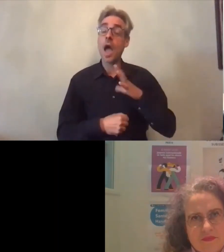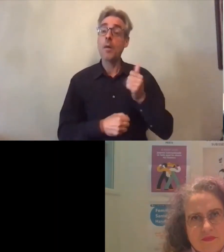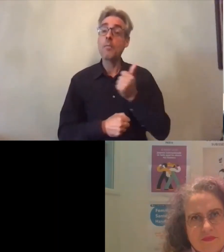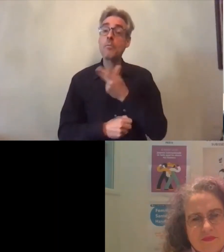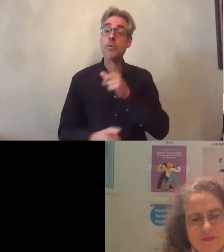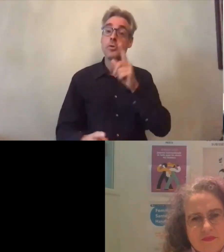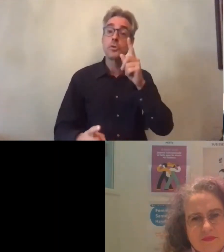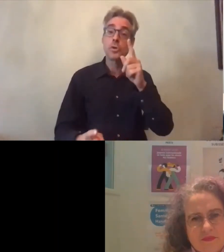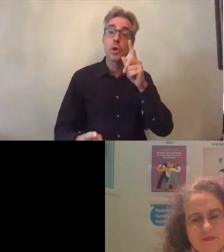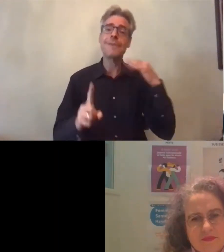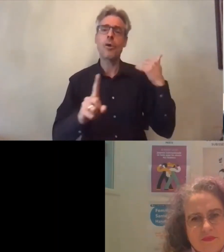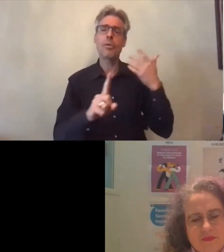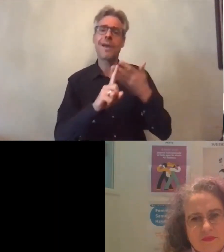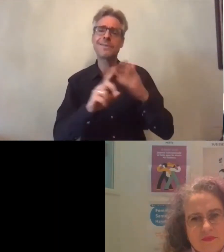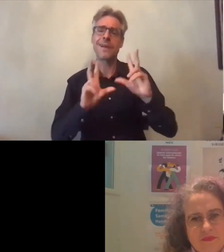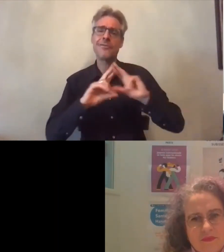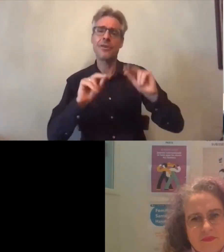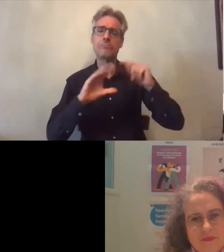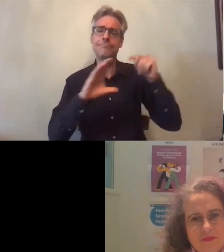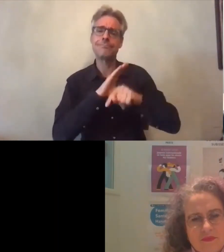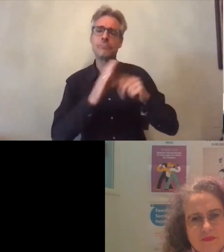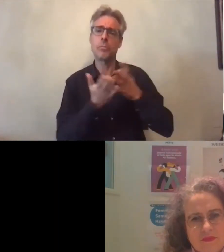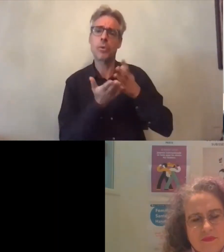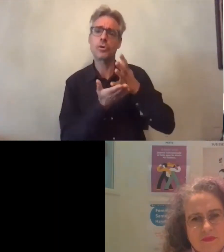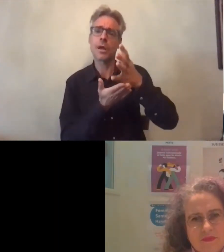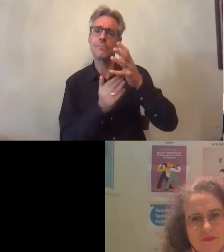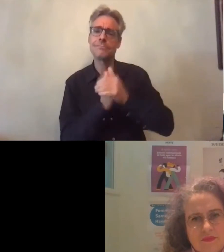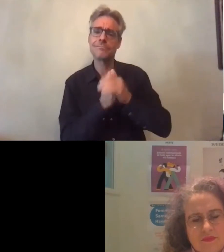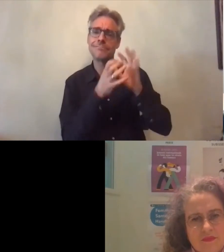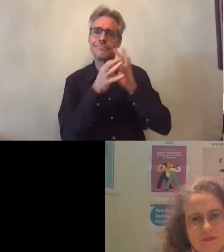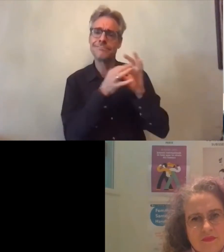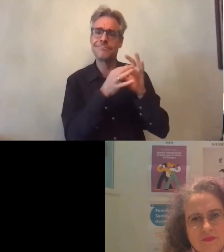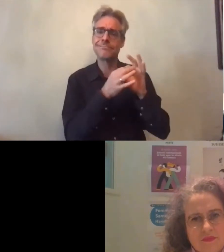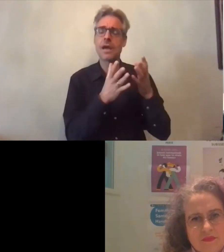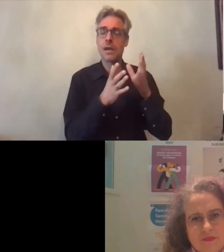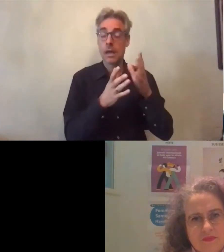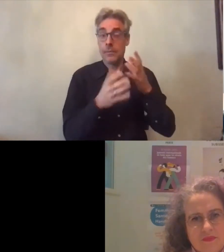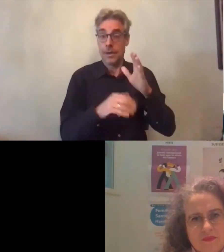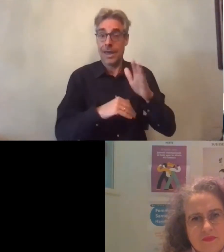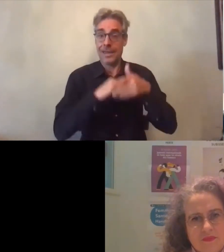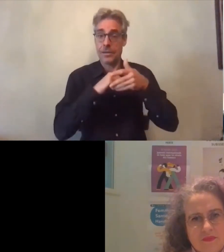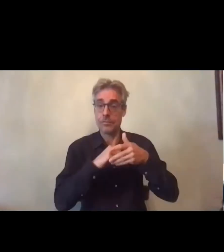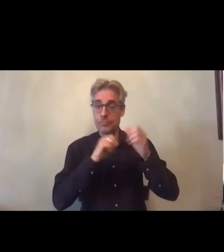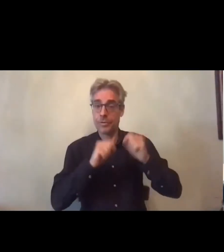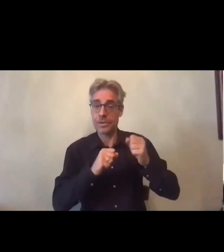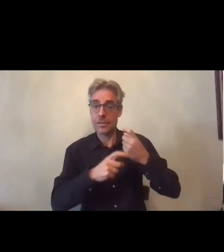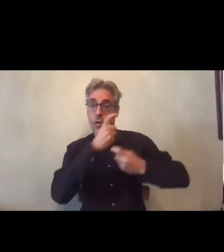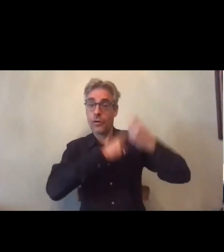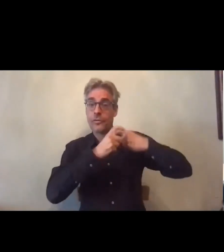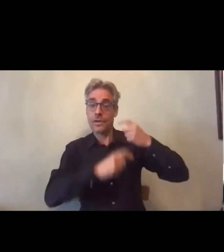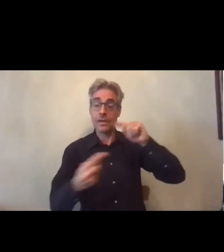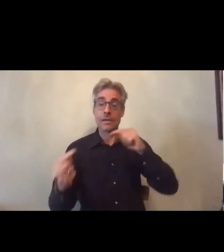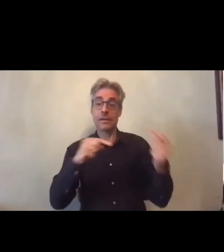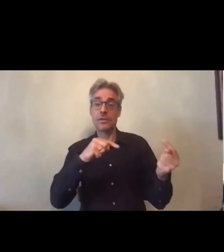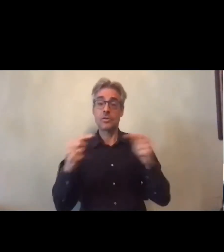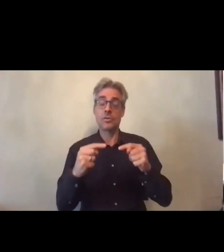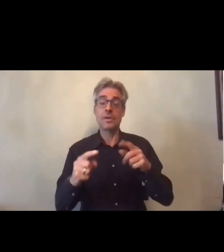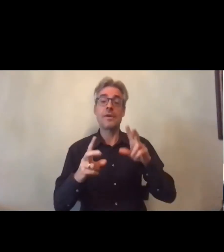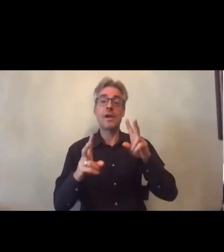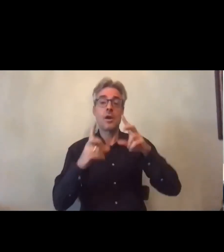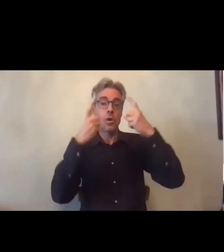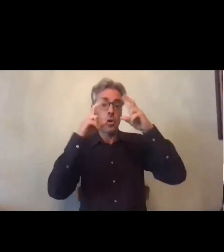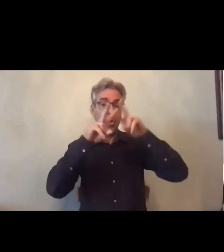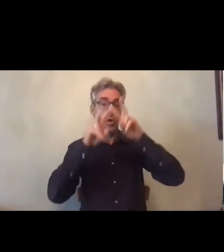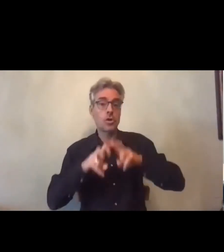de contexte sur ce projet et ça me permettra de revenir sur la discussion précédente sur recherche fondamentale